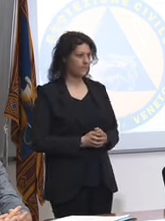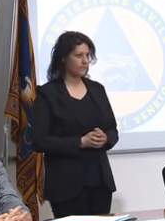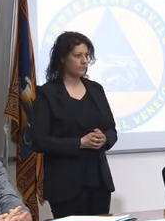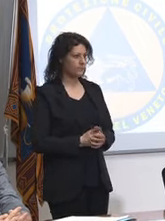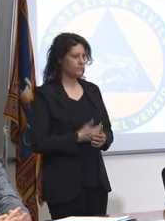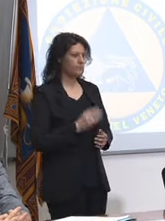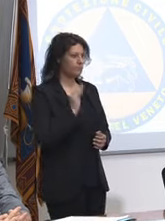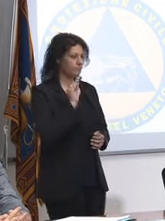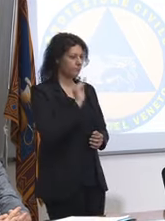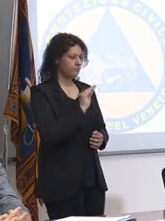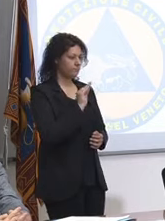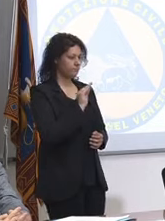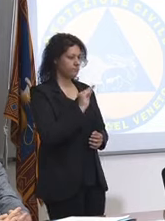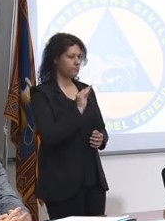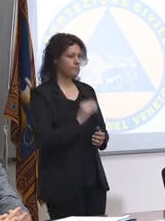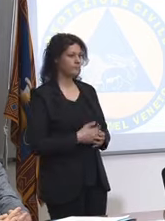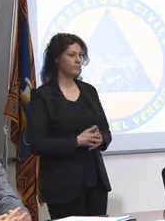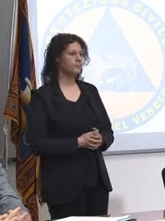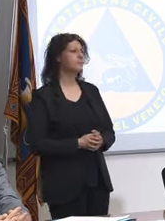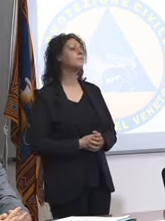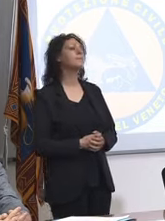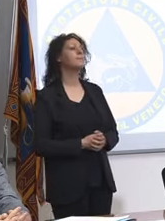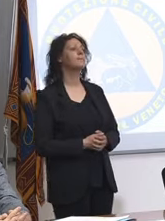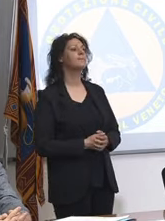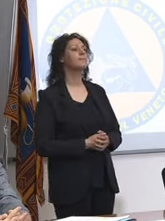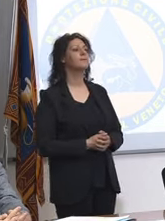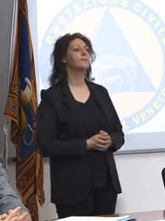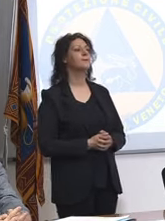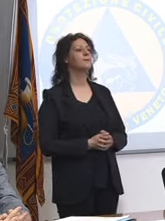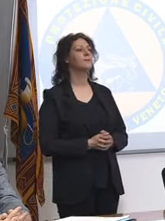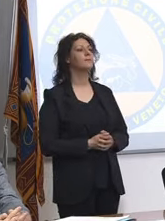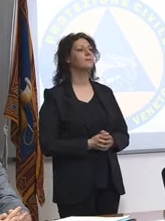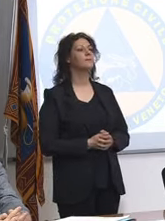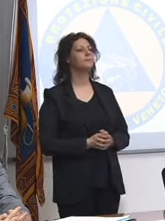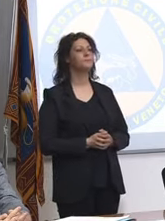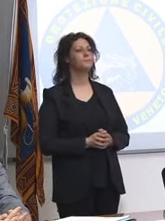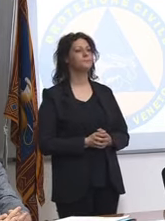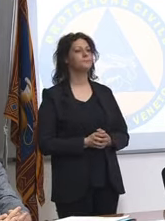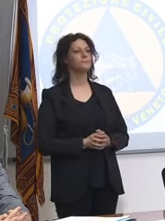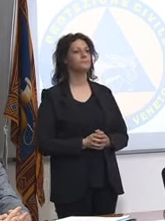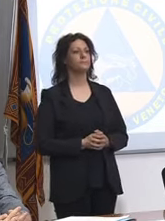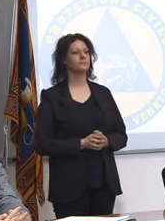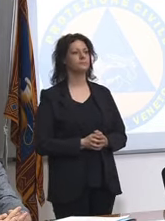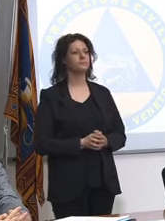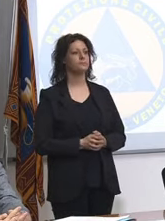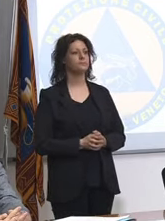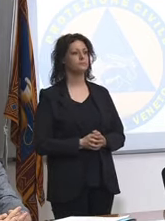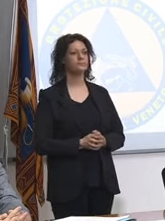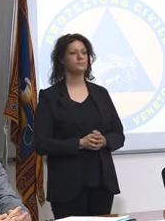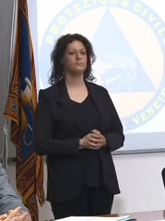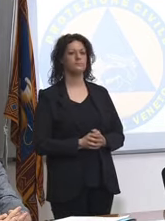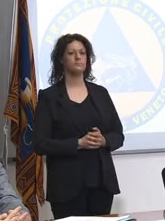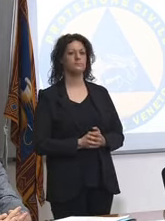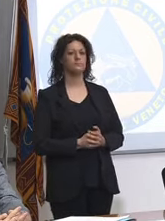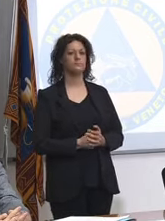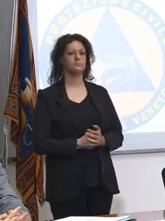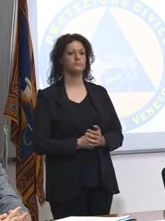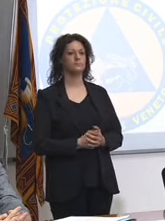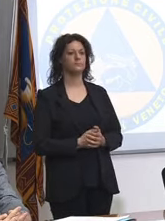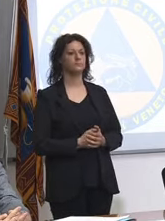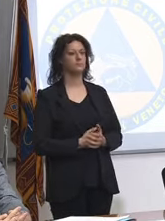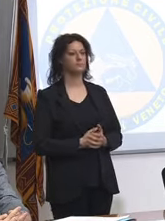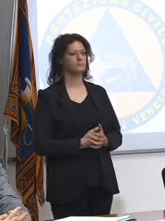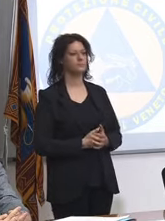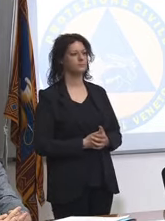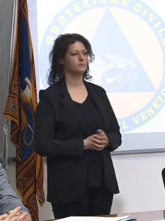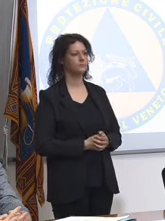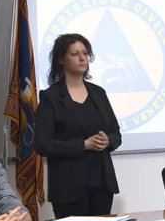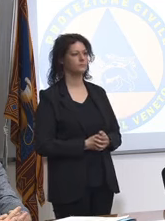argomento, visto che ci è stato affrontato. No, prego, no, aspettiamo. Poi Emiliano, poi il Parigi.